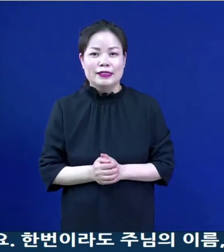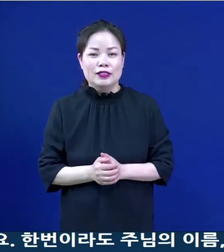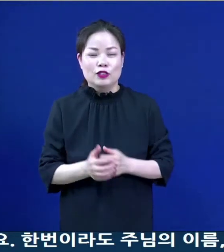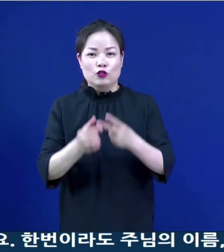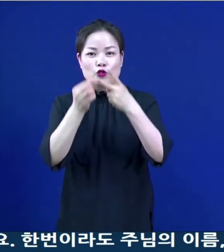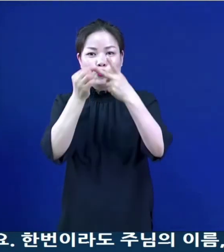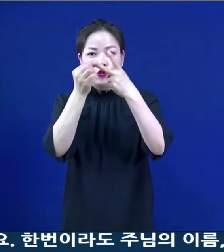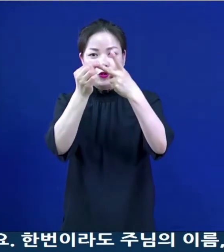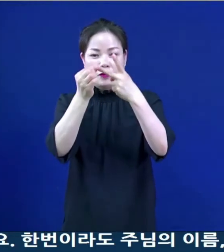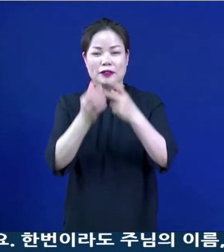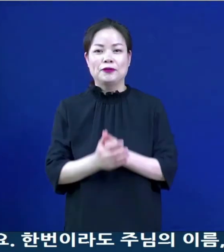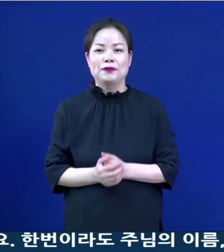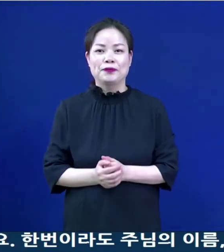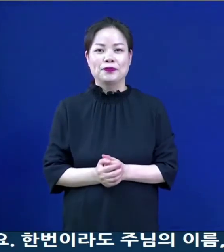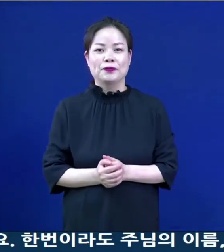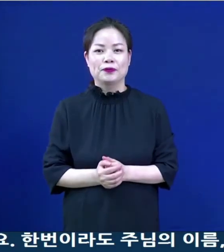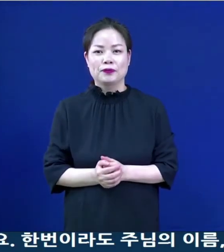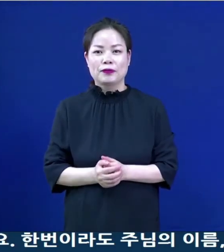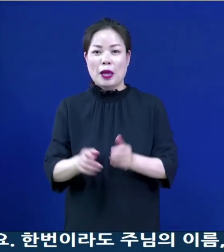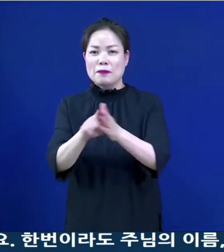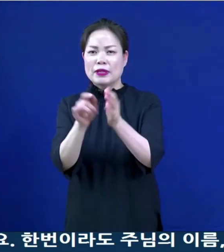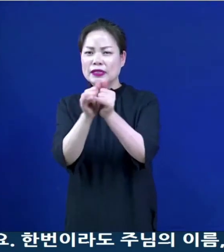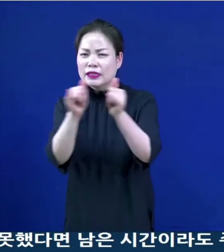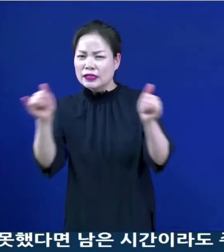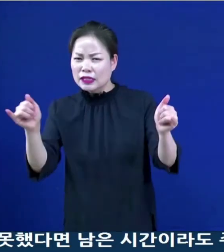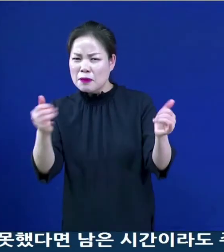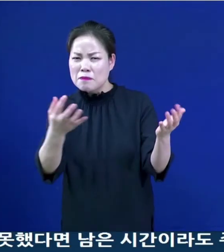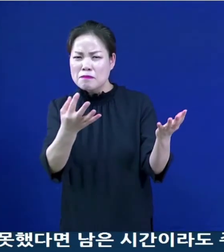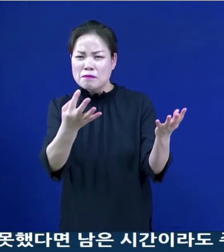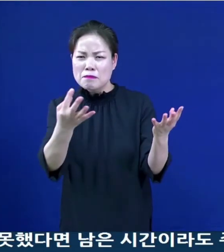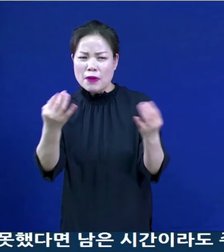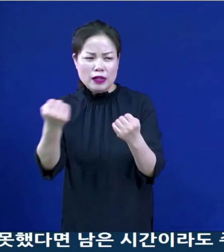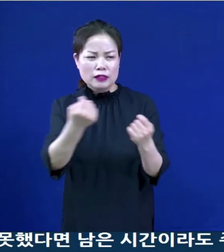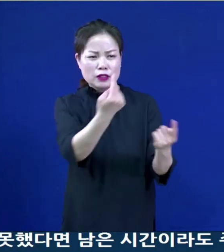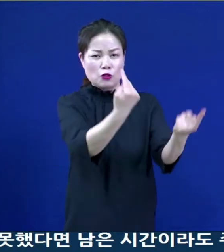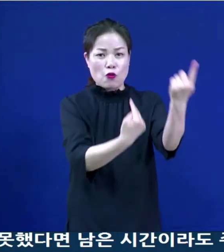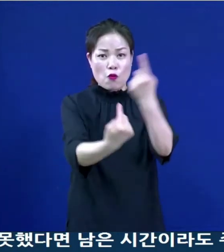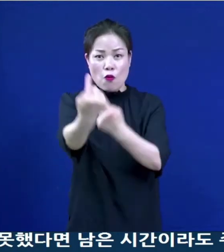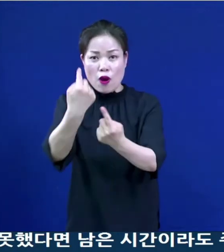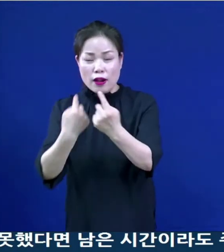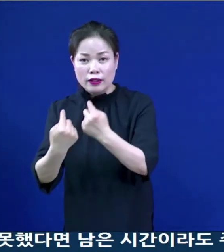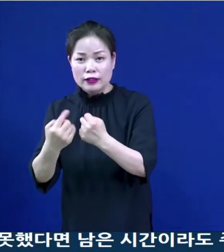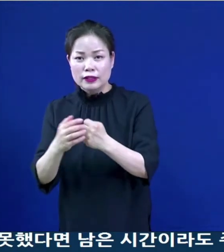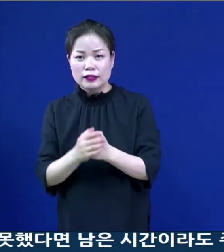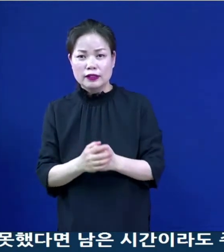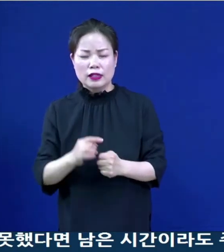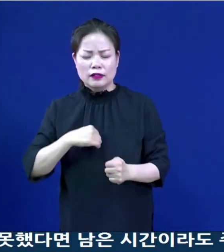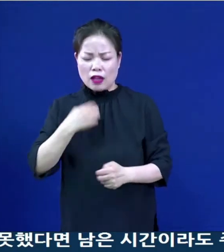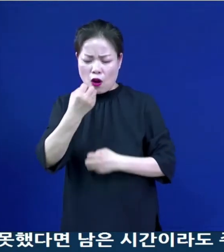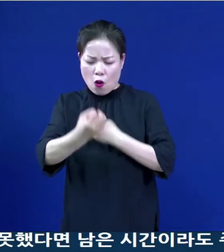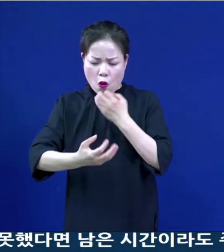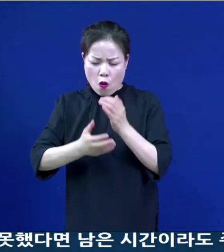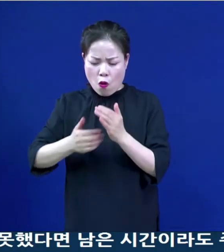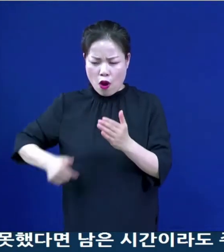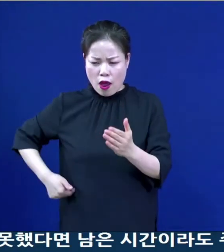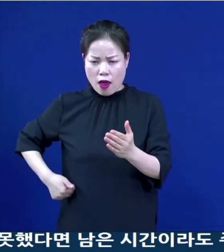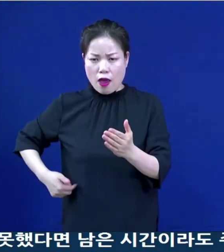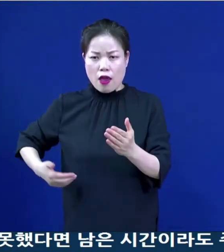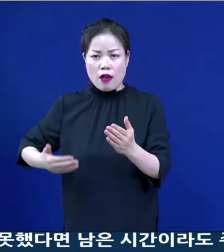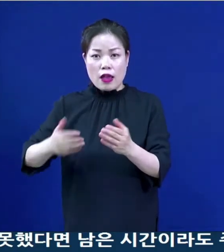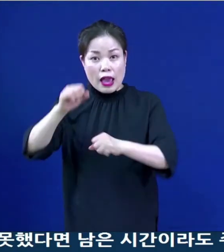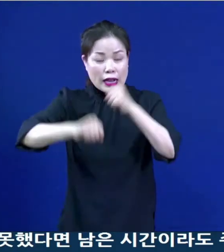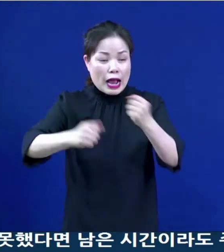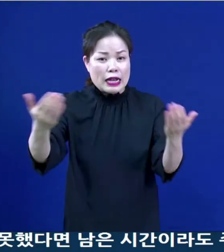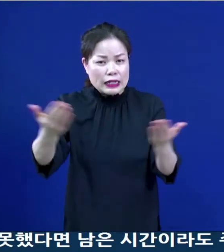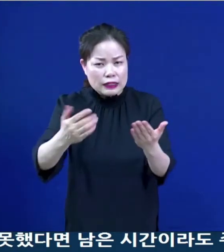두 번째는 믿는 사람들이 많이 와서 자복하여 행한 일을 알리며,